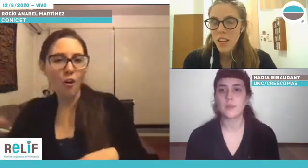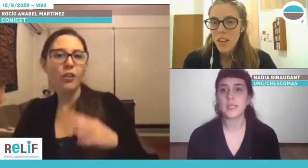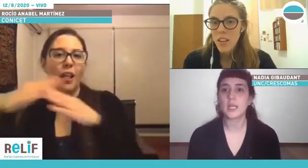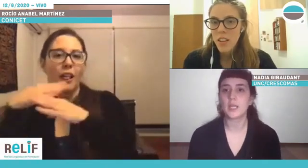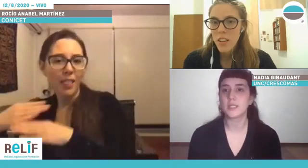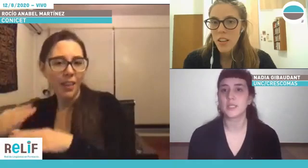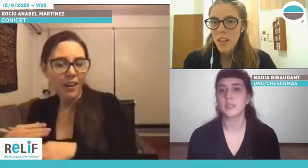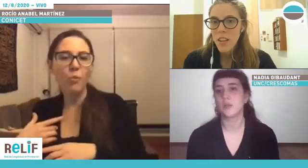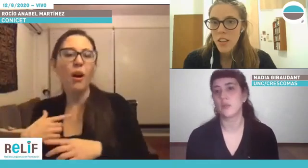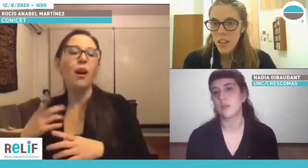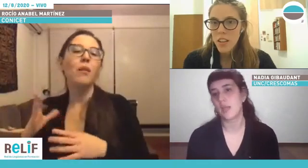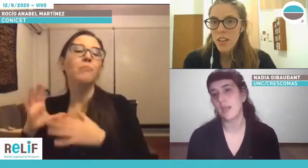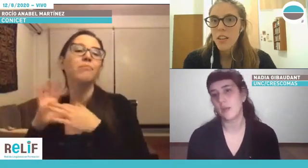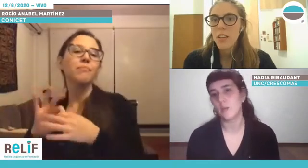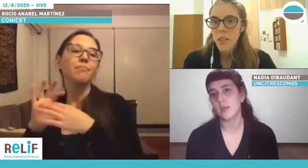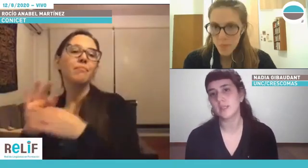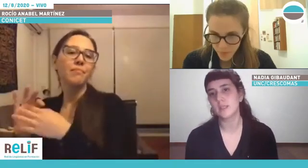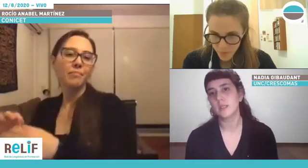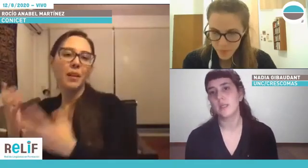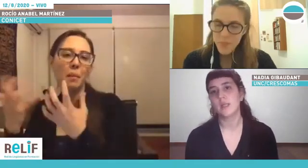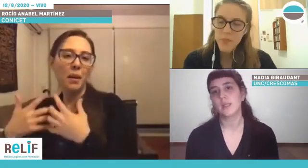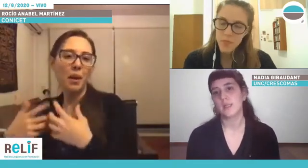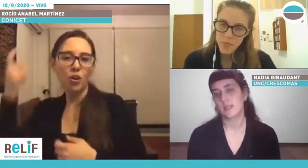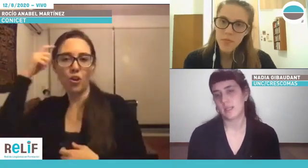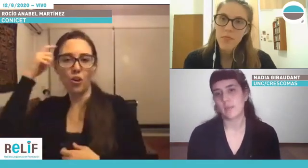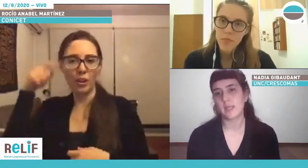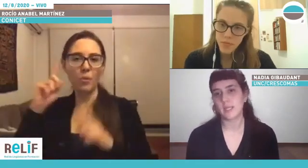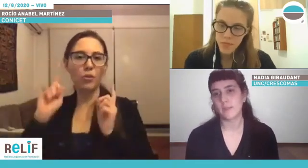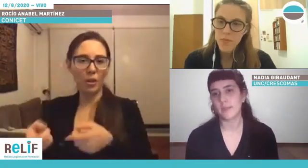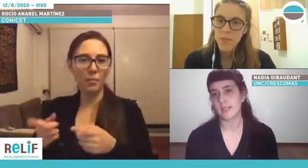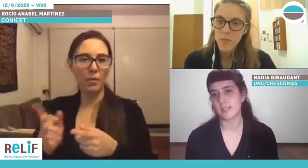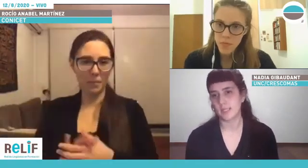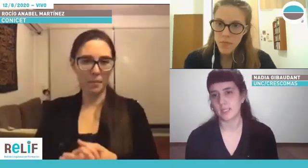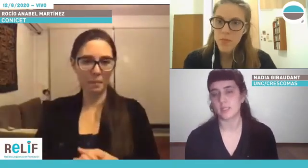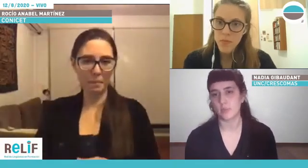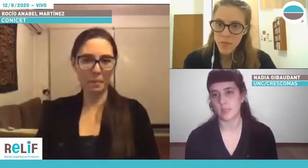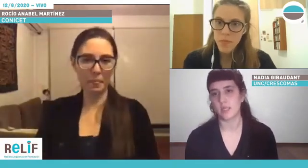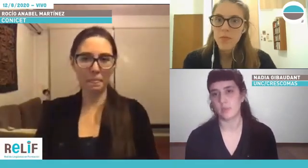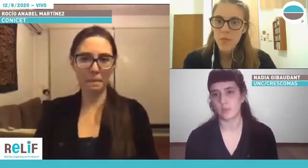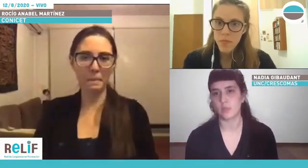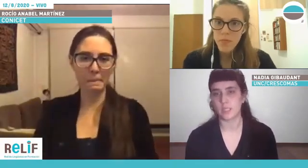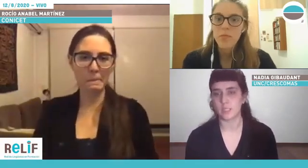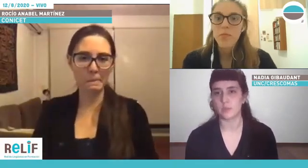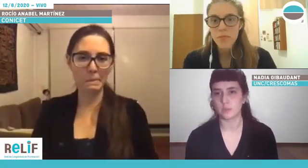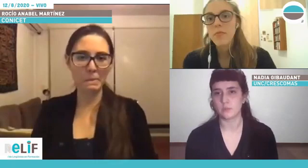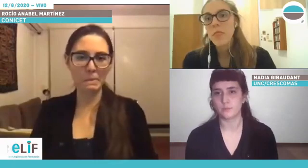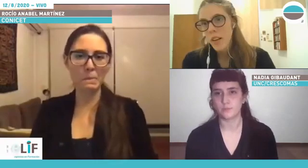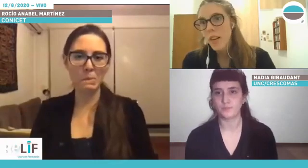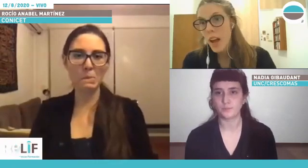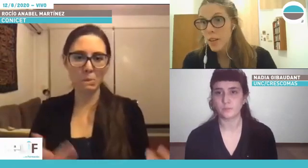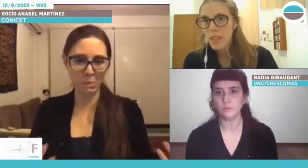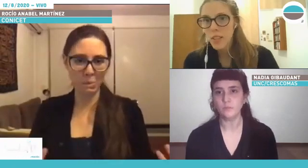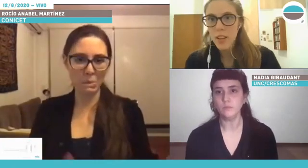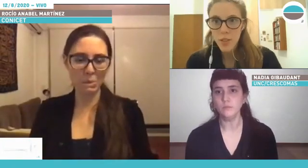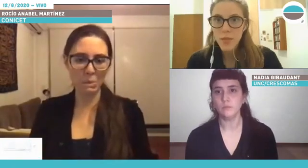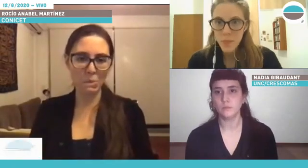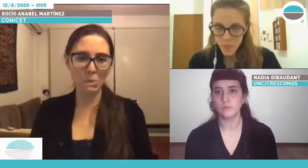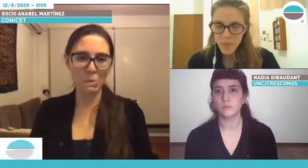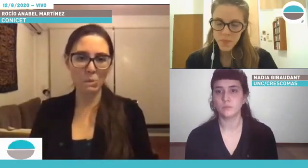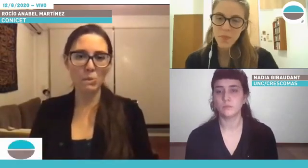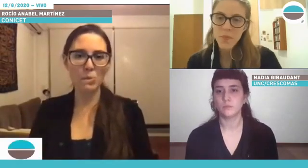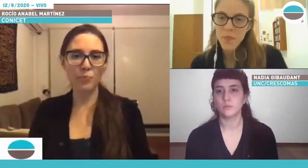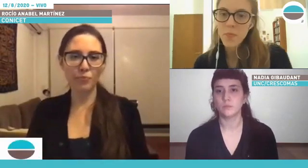no solamente en la LSA, sino en otras lenguas, también están presentes esos mecanismos cognitivos. Claro,